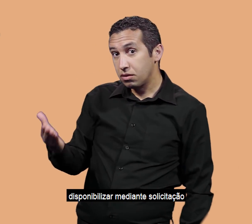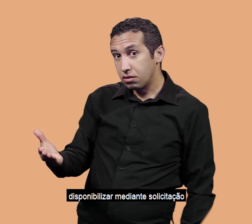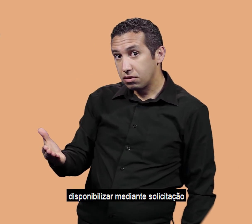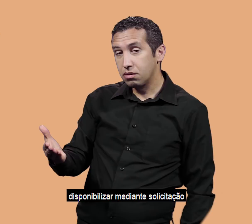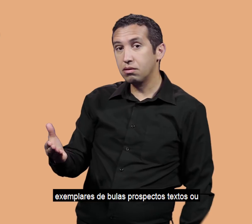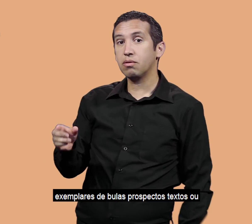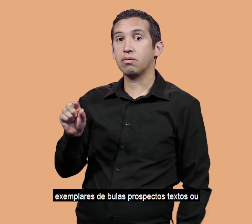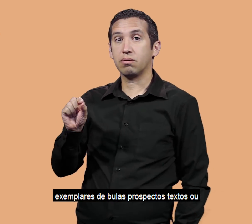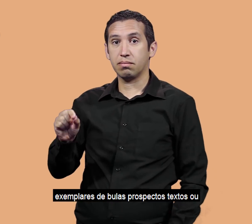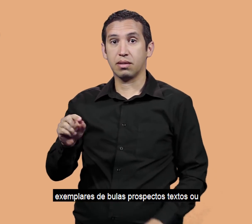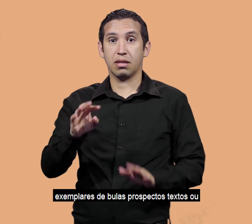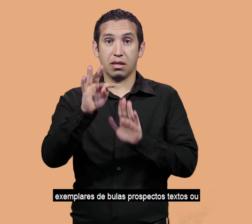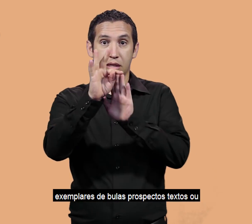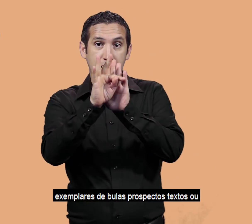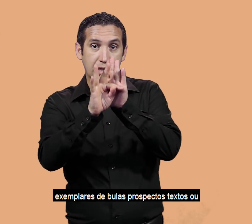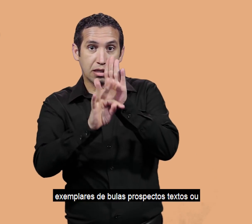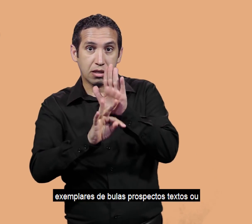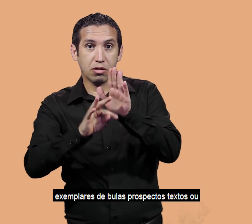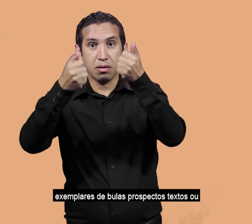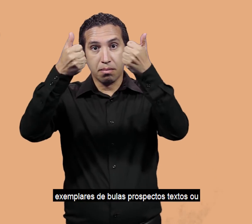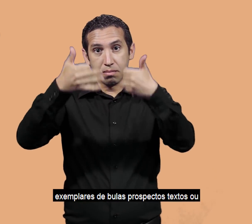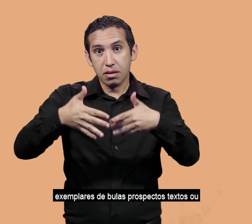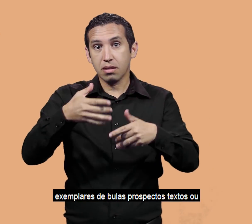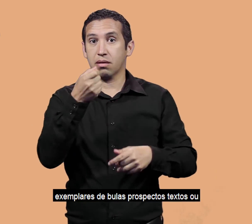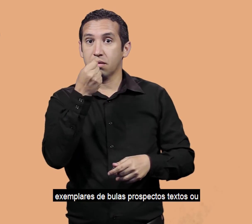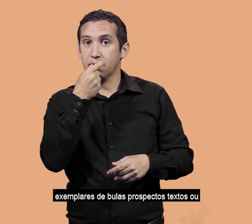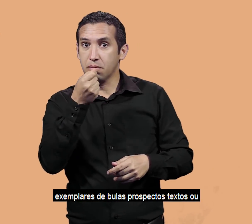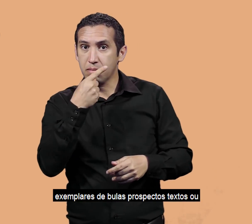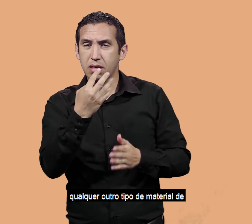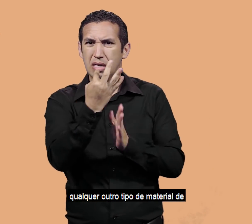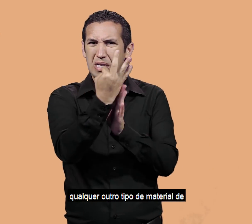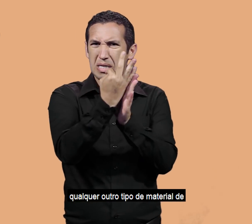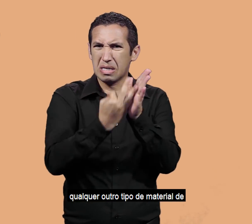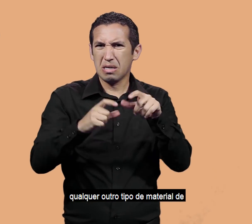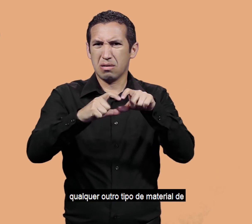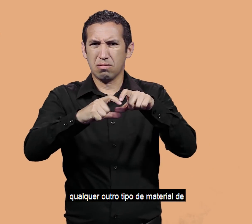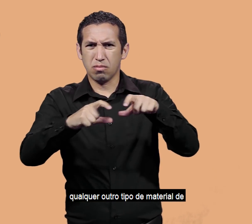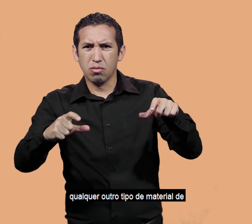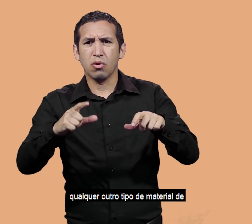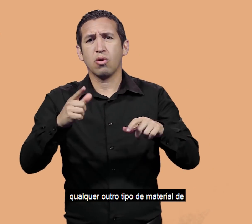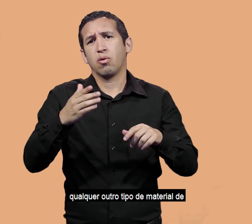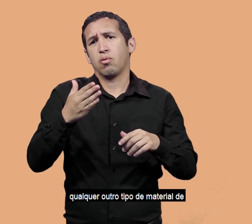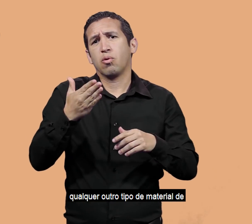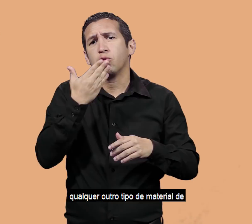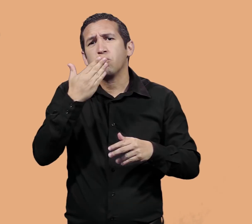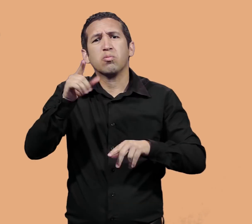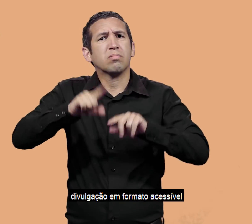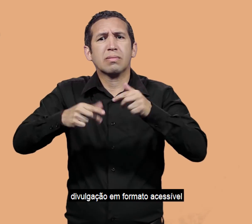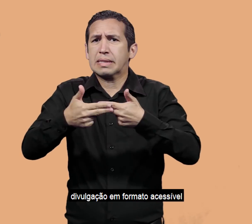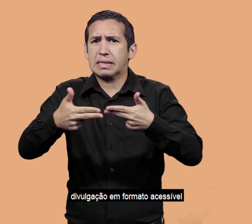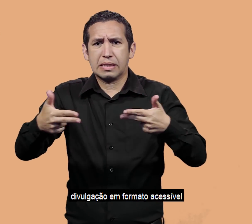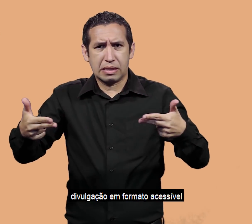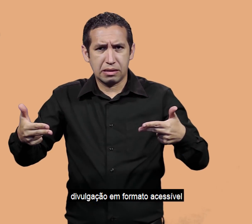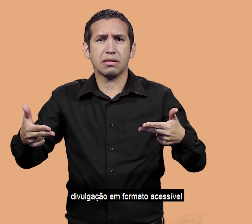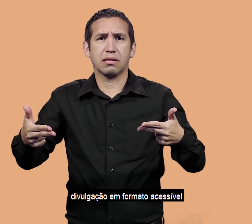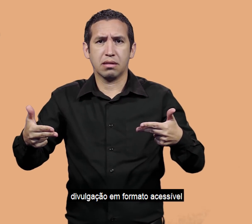exemplares de bulas prospectos textos ou qualquer outro tipo de material de divulgação em formato